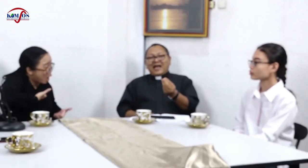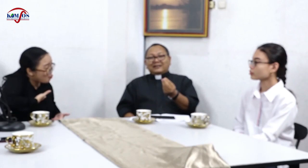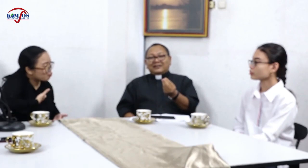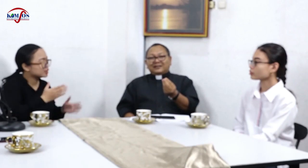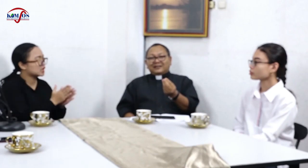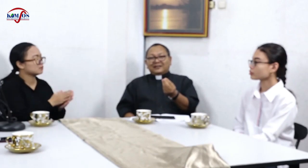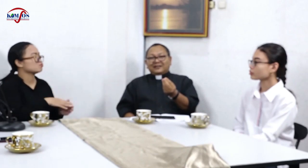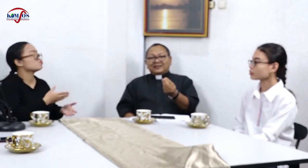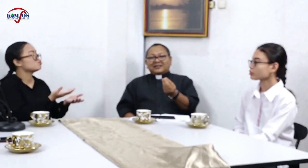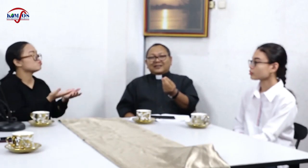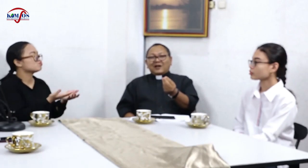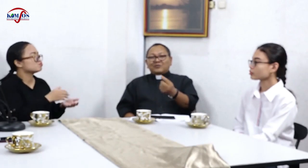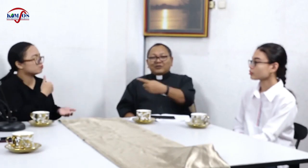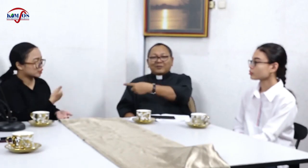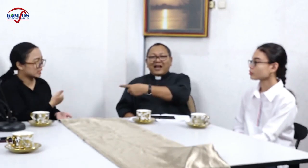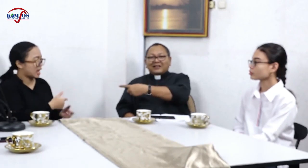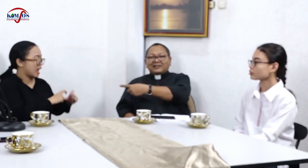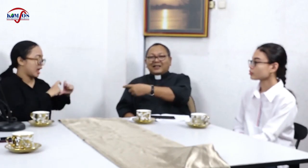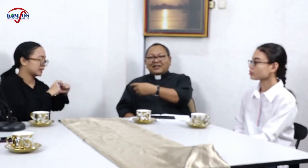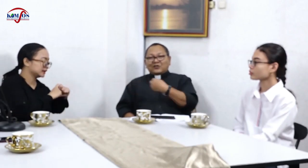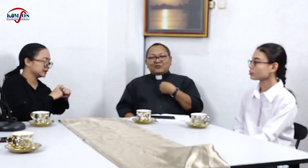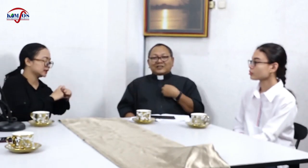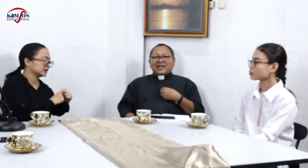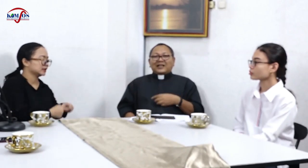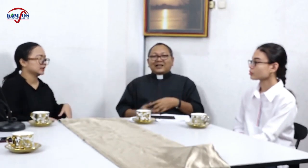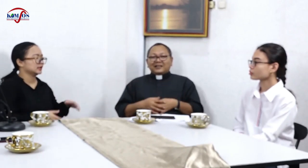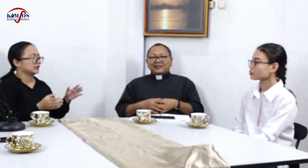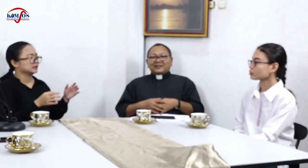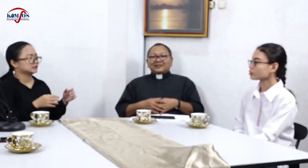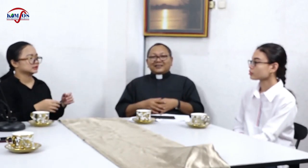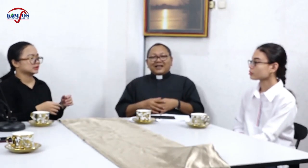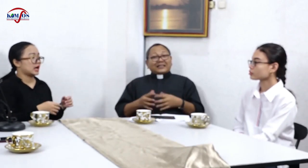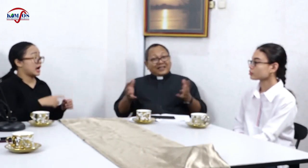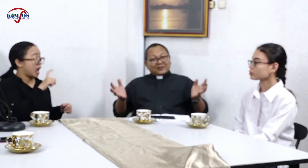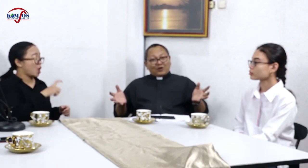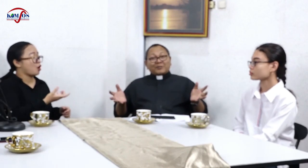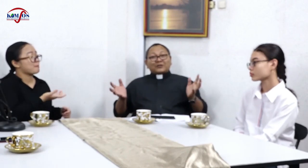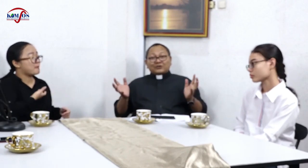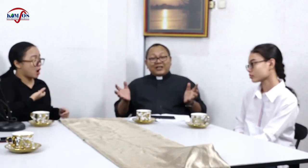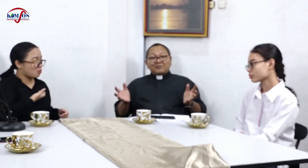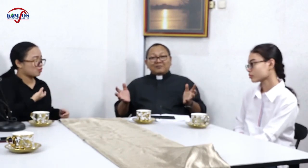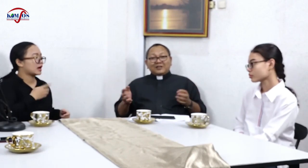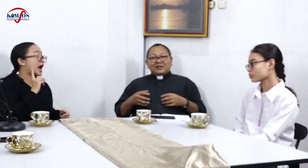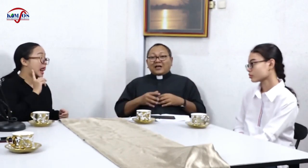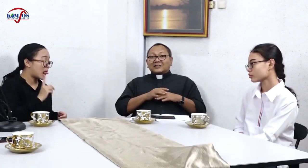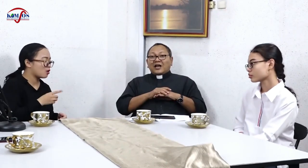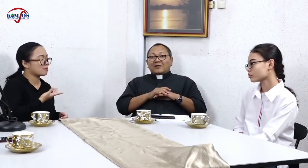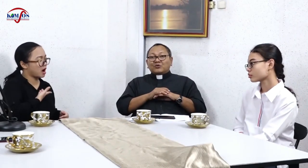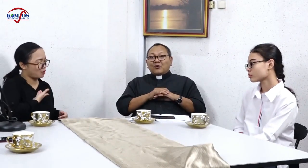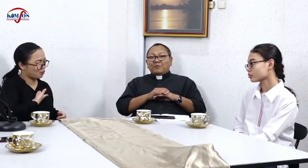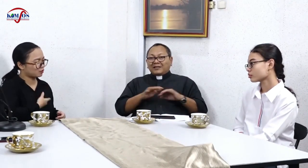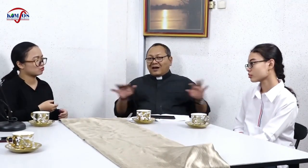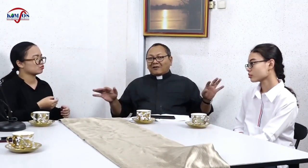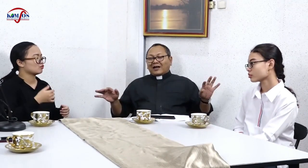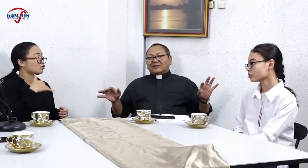untuk melayani Segera hubungi Melani dan atau hubungi saya sehingga kita semua bentuk tim Karena